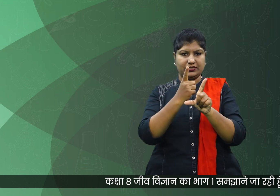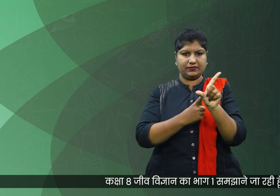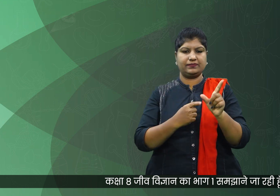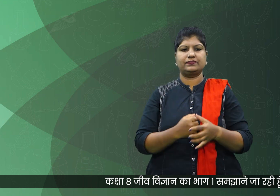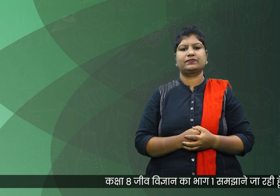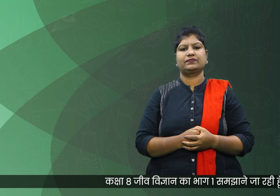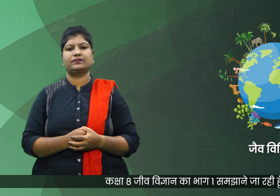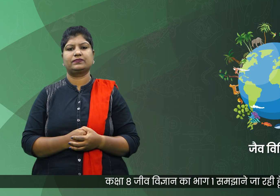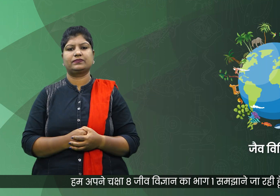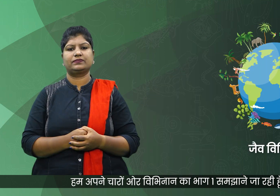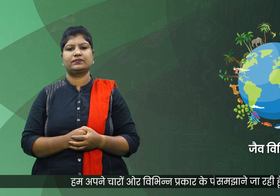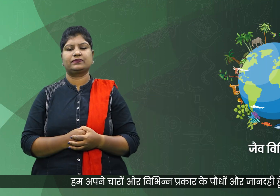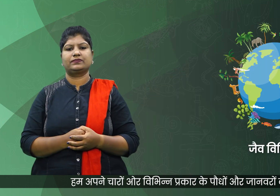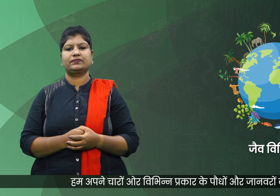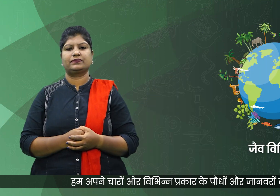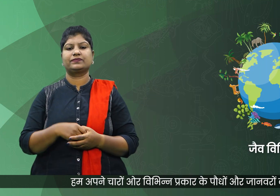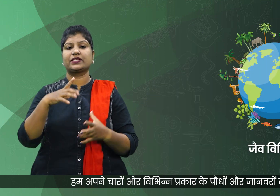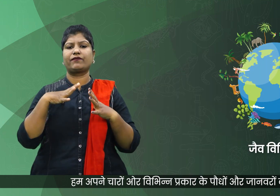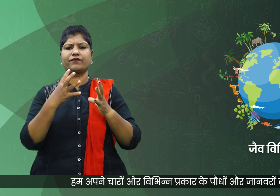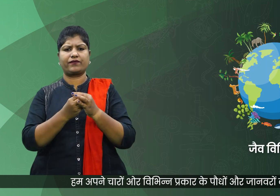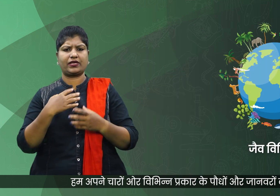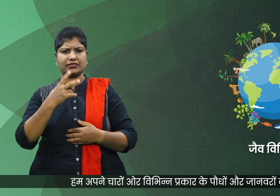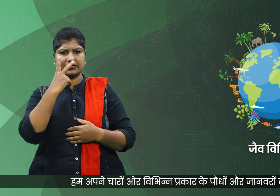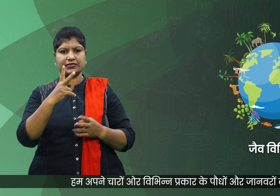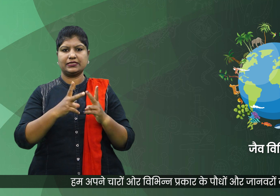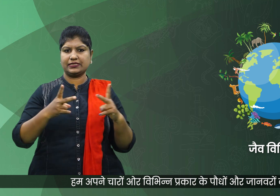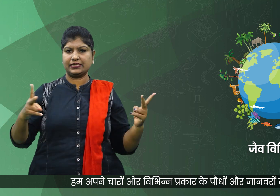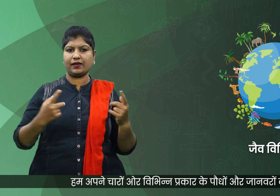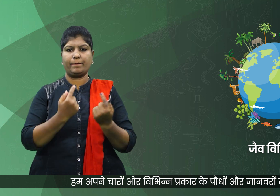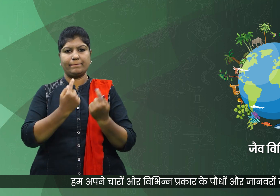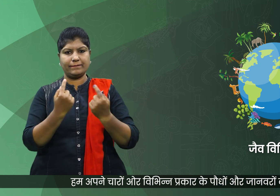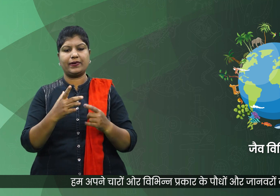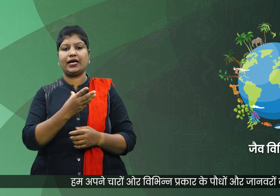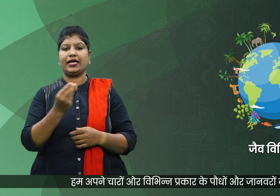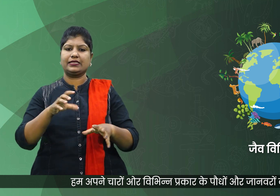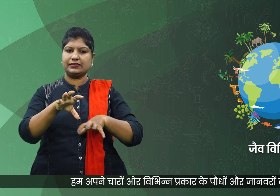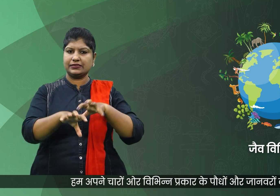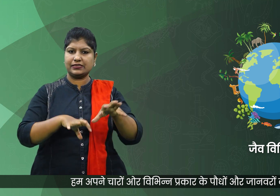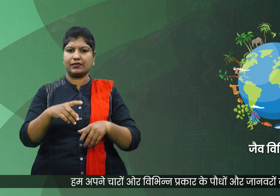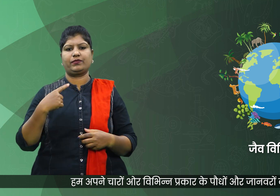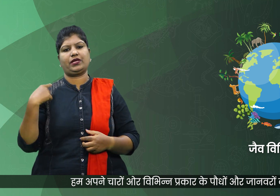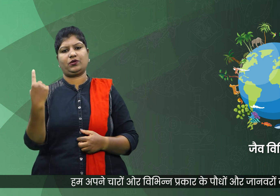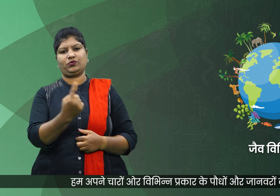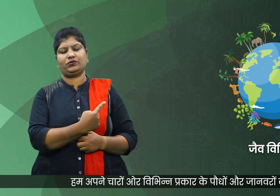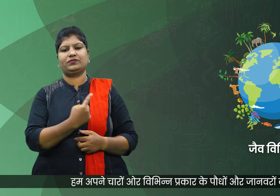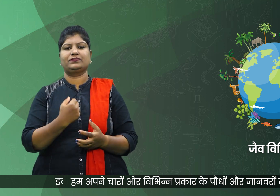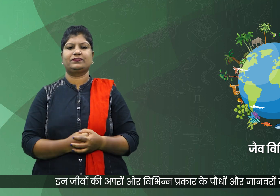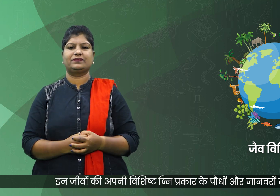हम अपने चारों और विभिन प्रकार के पौधों और जानवरों को देखते हैं। इन